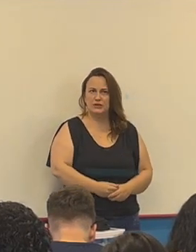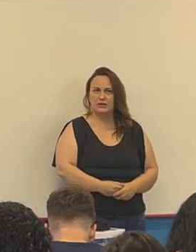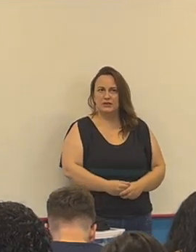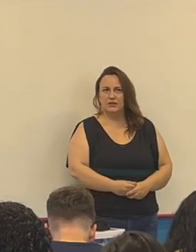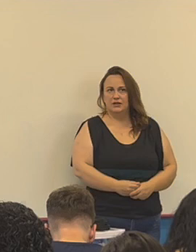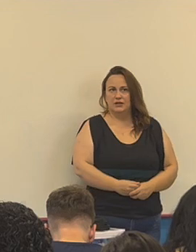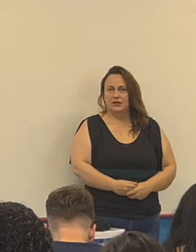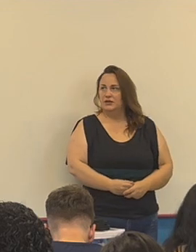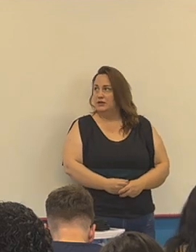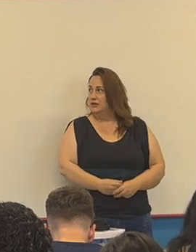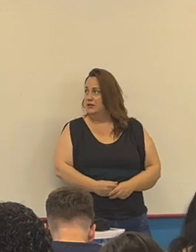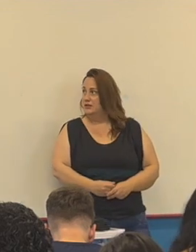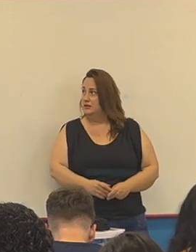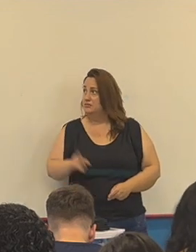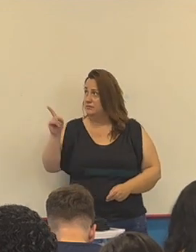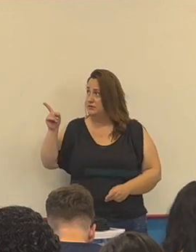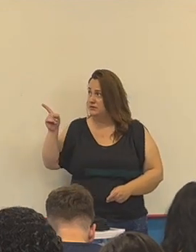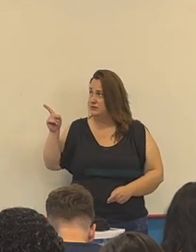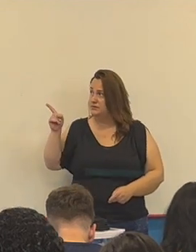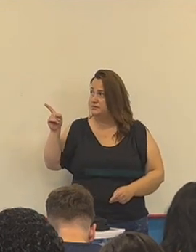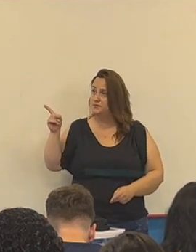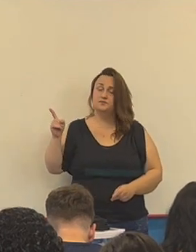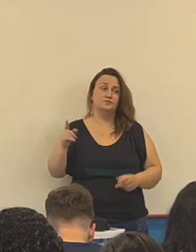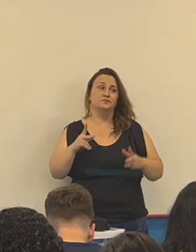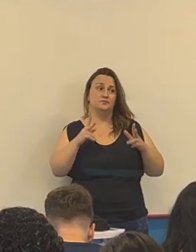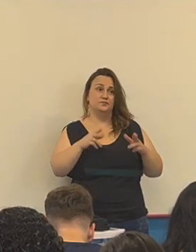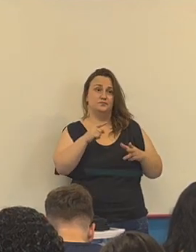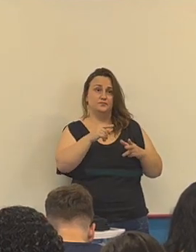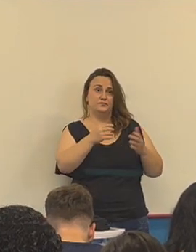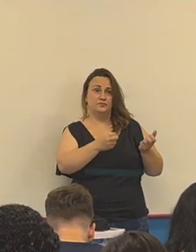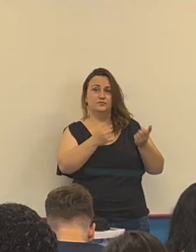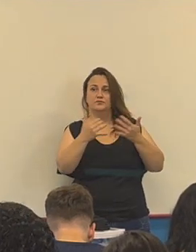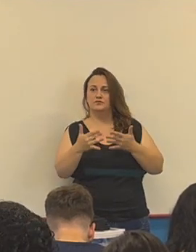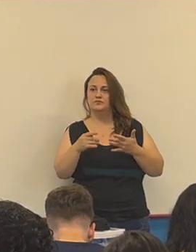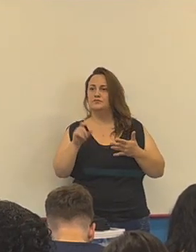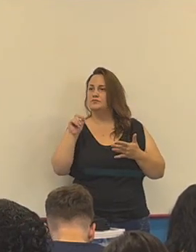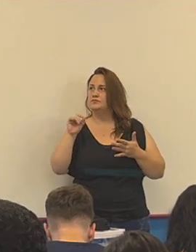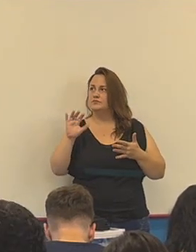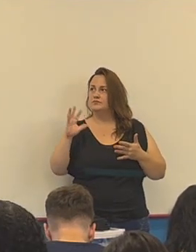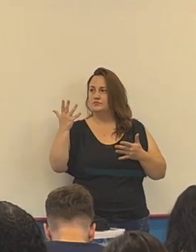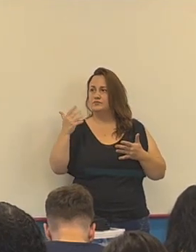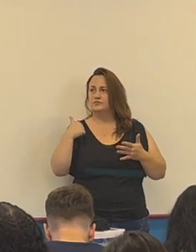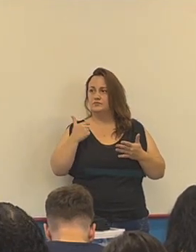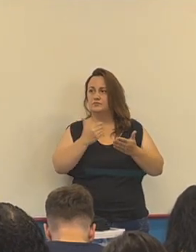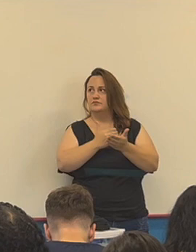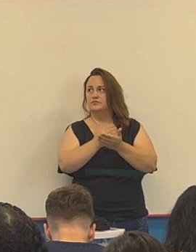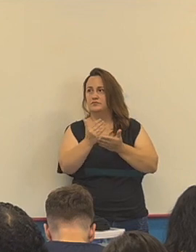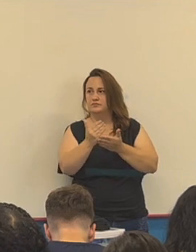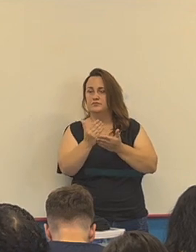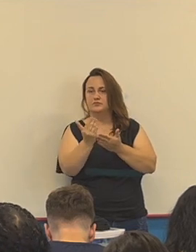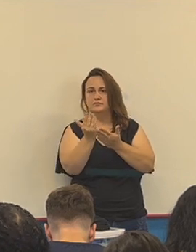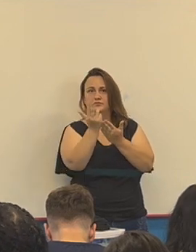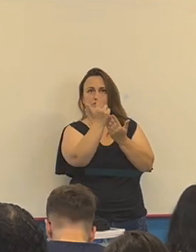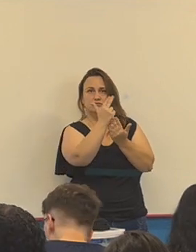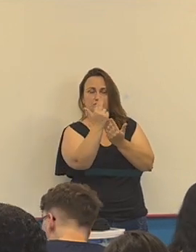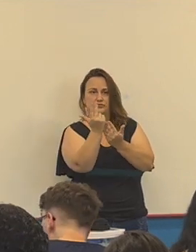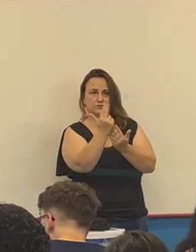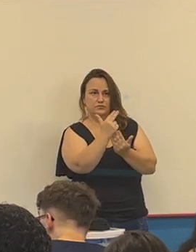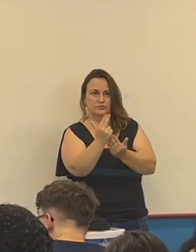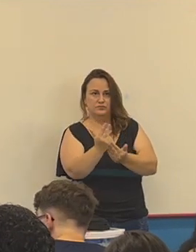Obrigadão. Bem, esse aqui é um bom exemplo disso que você falou. O que acontece? Eu, quando comecei a pintar os